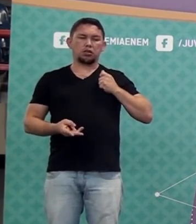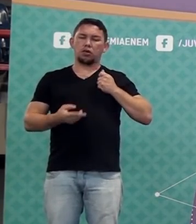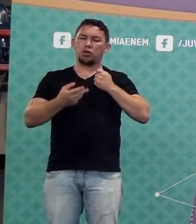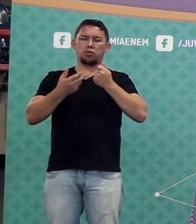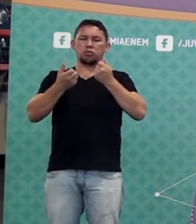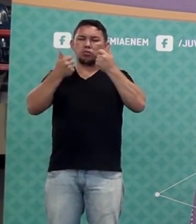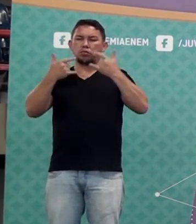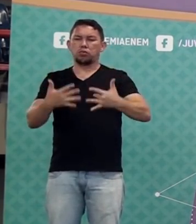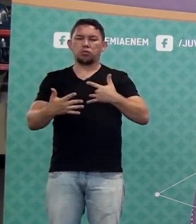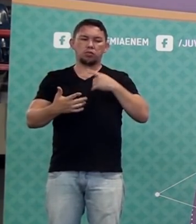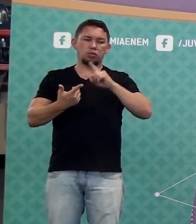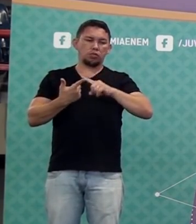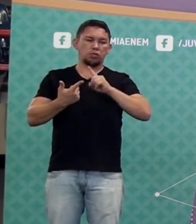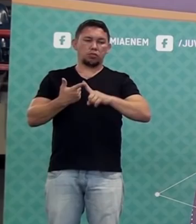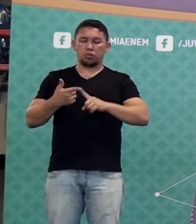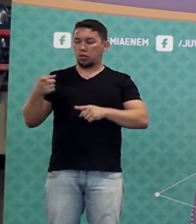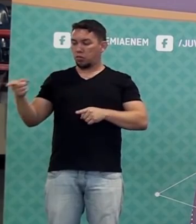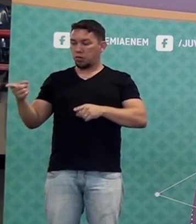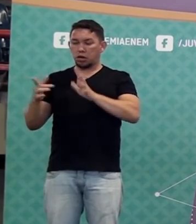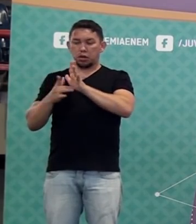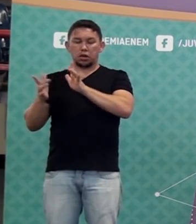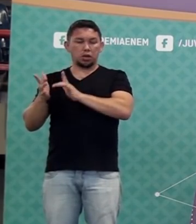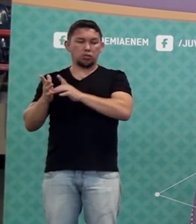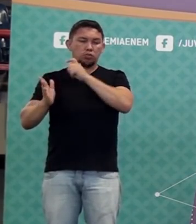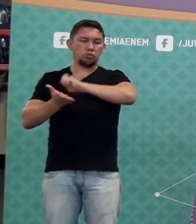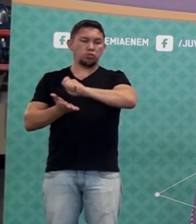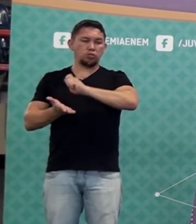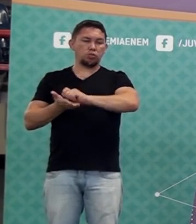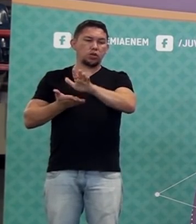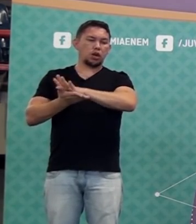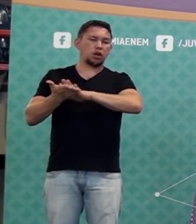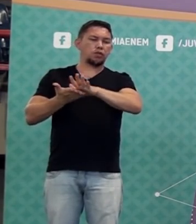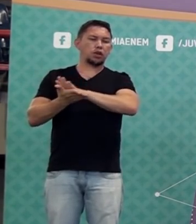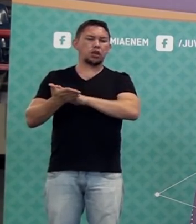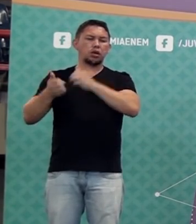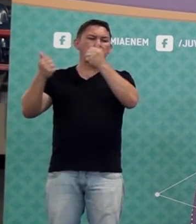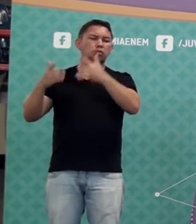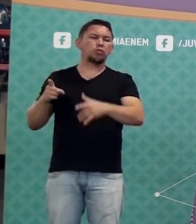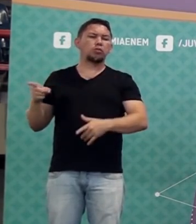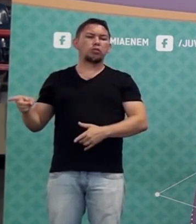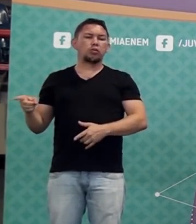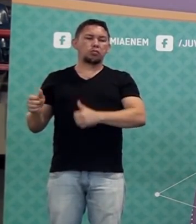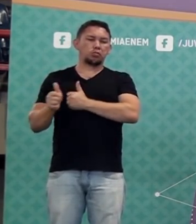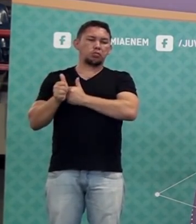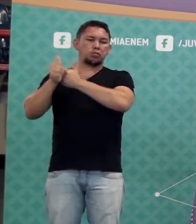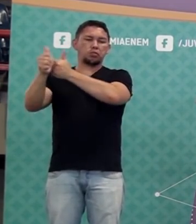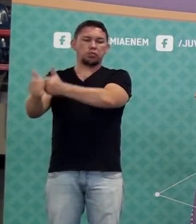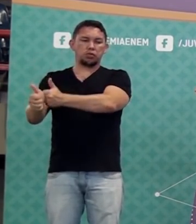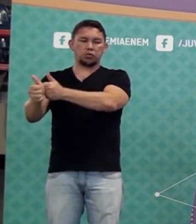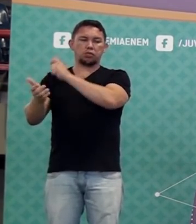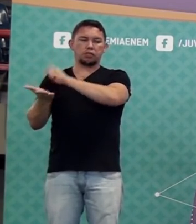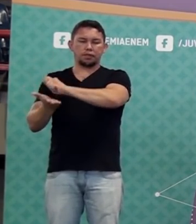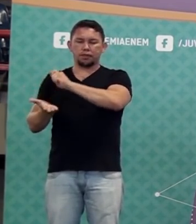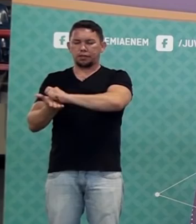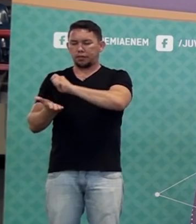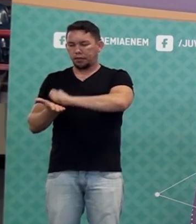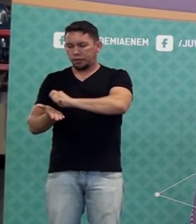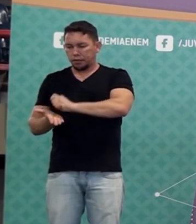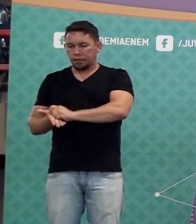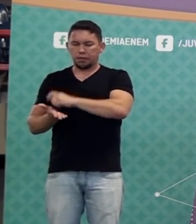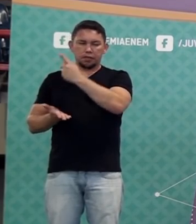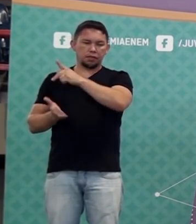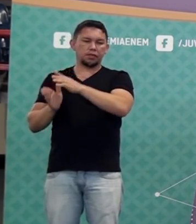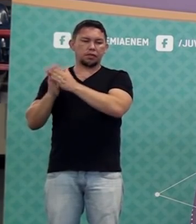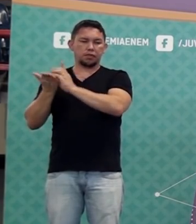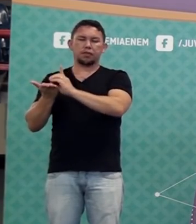Da mesma forma, Jesus nunca escreveu nada. Como é que nós sabemos da trajetória de Jesus? Né? Foram os discípulos de